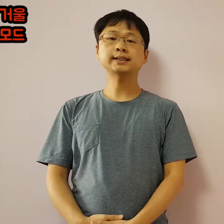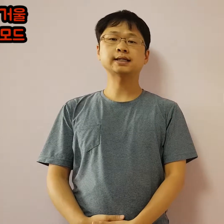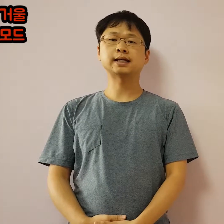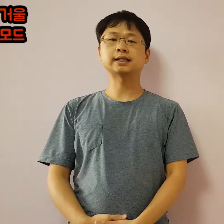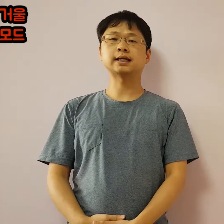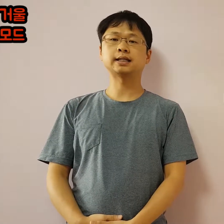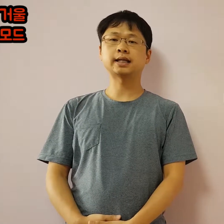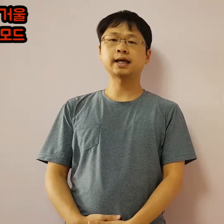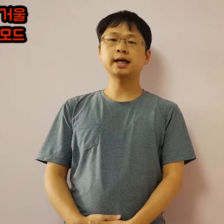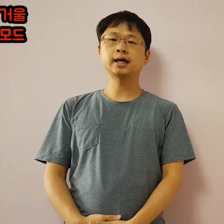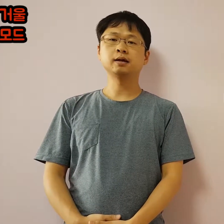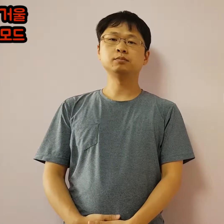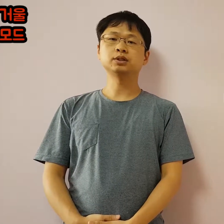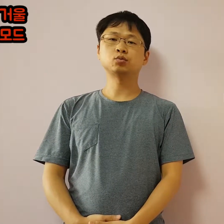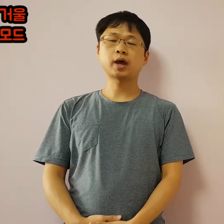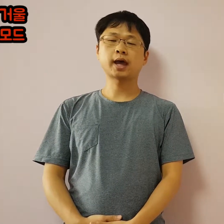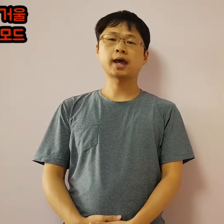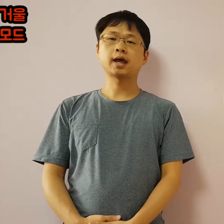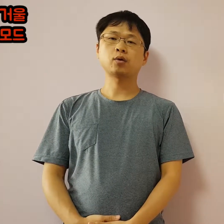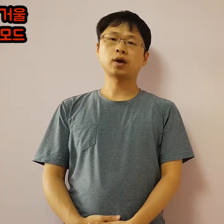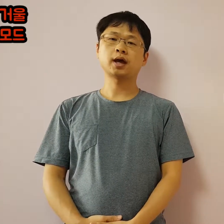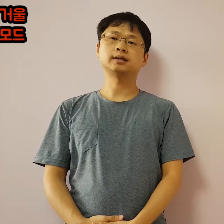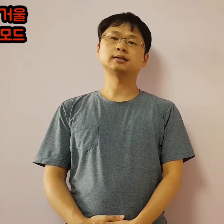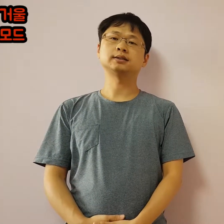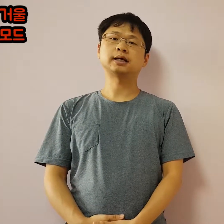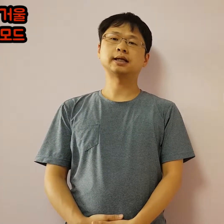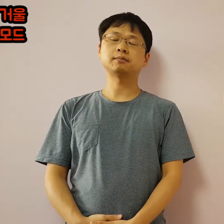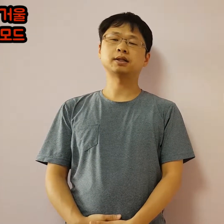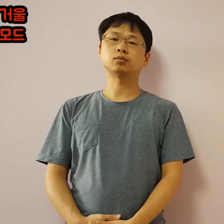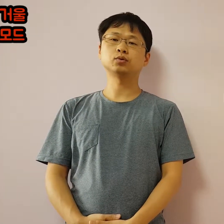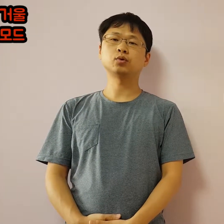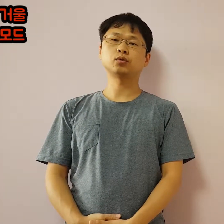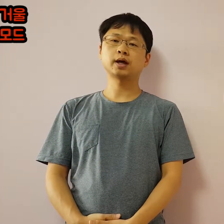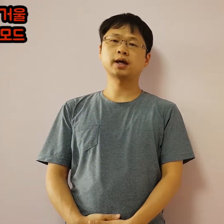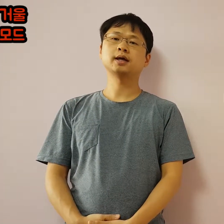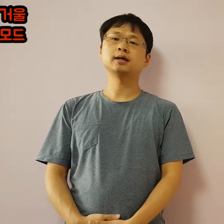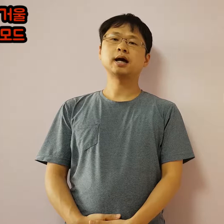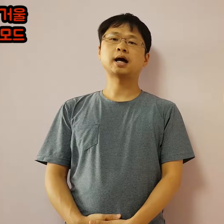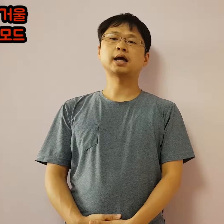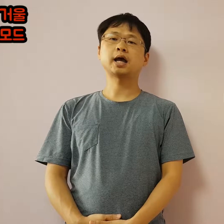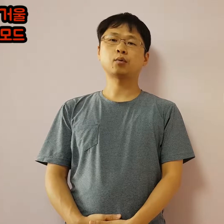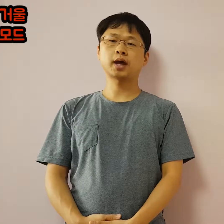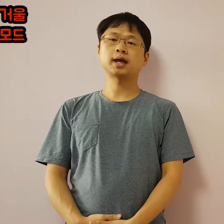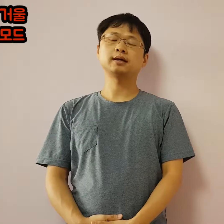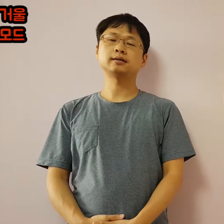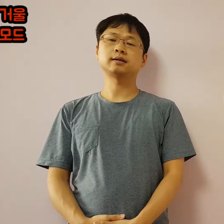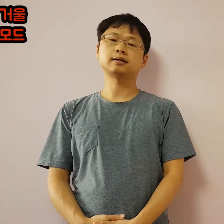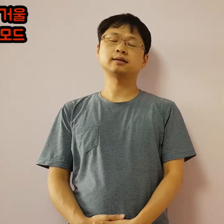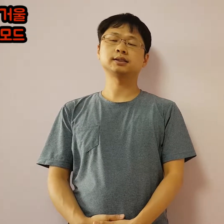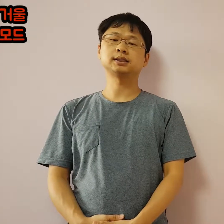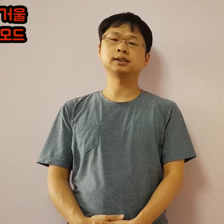행사를 나타낼 때 무슨 회 하는 것을 나타냅니다. 운동회, 학예회